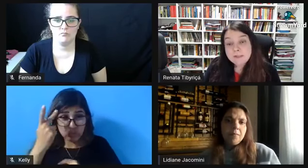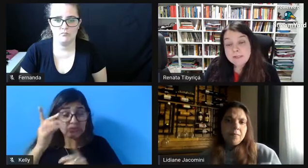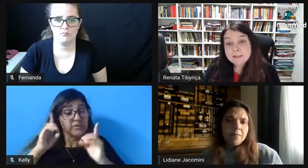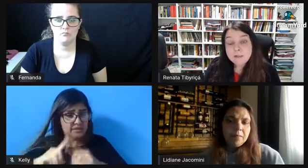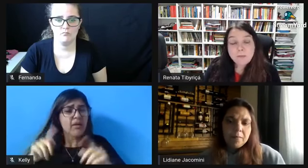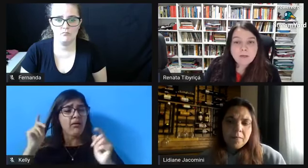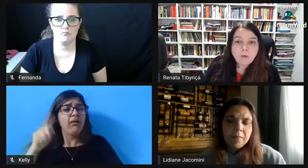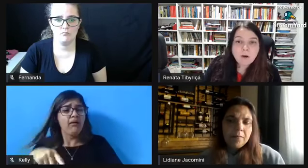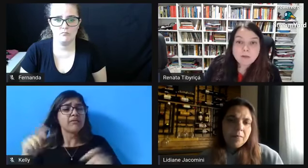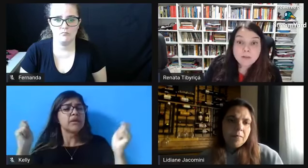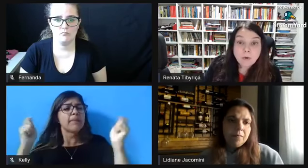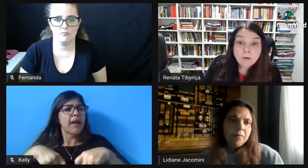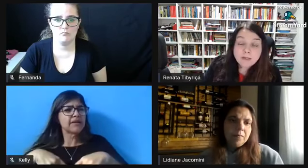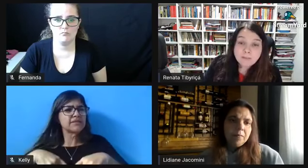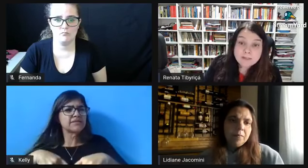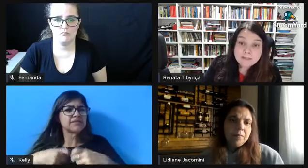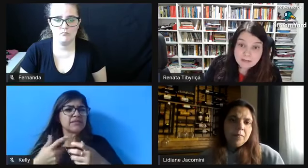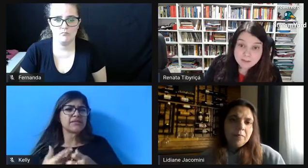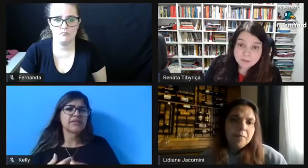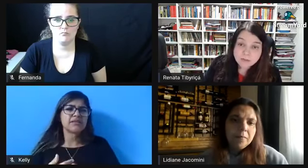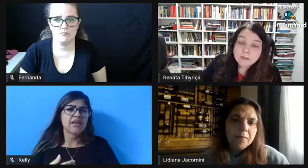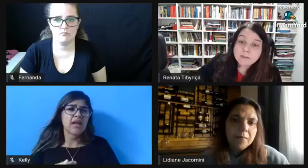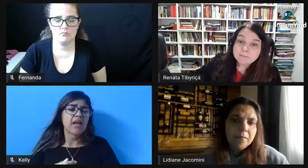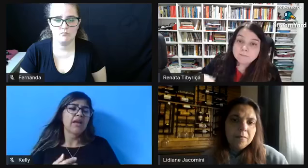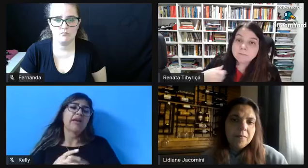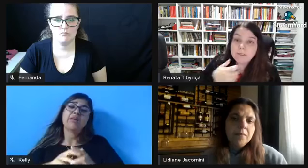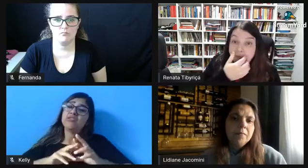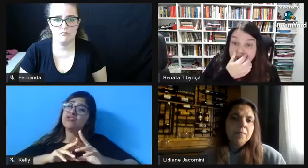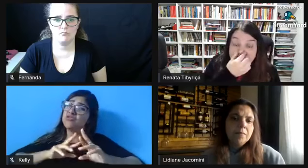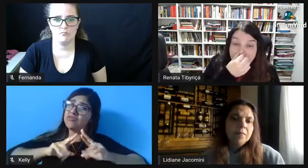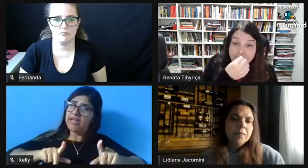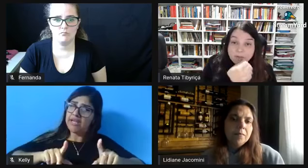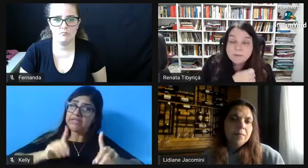Então, deficiência não é igual a incapacidade.